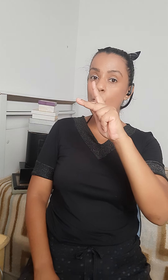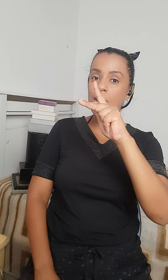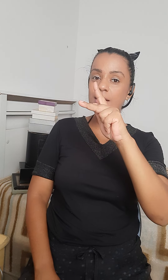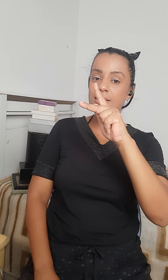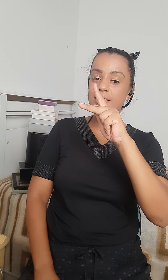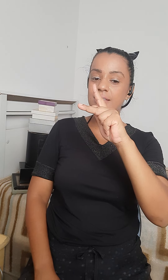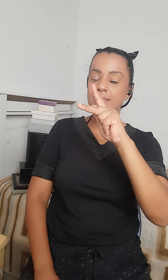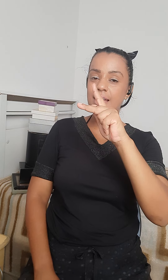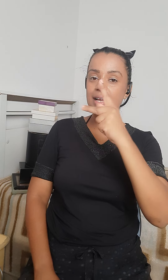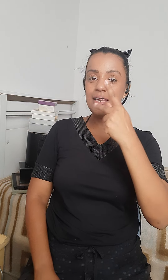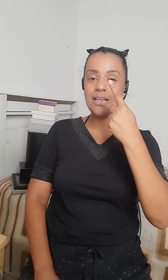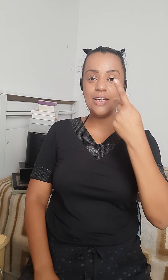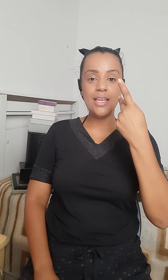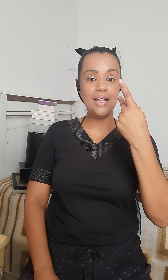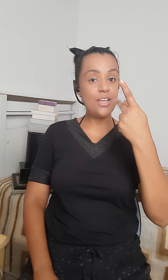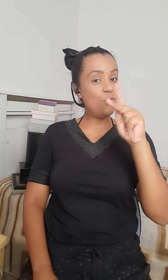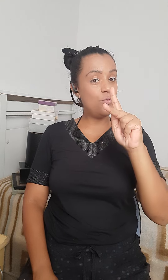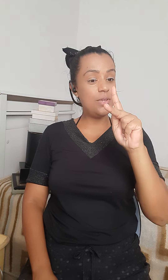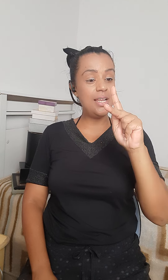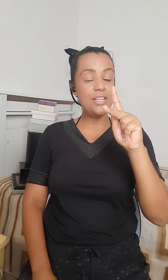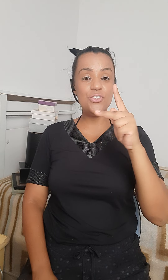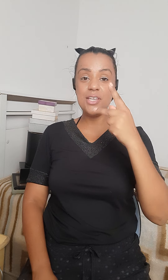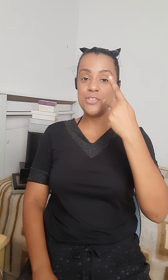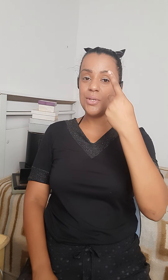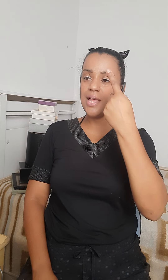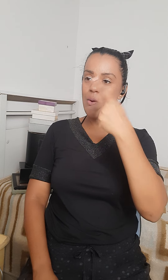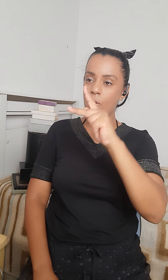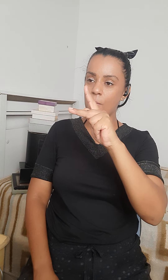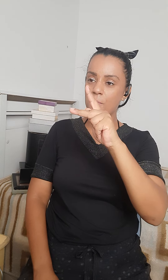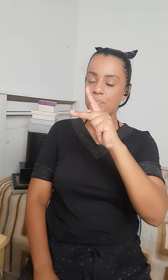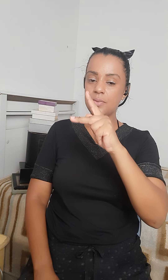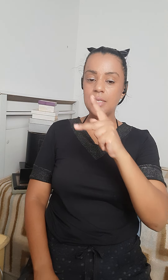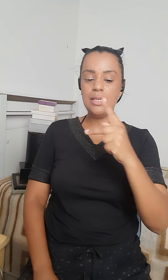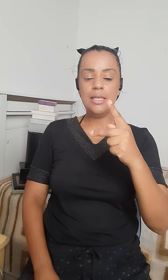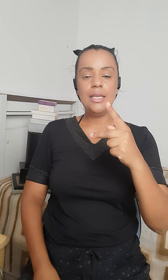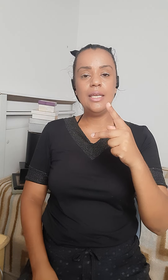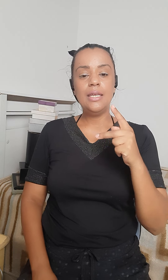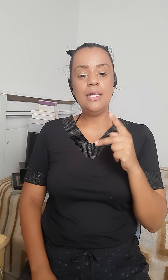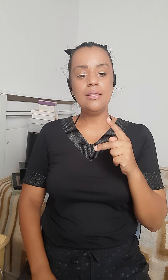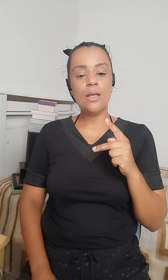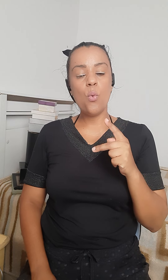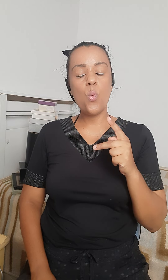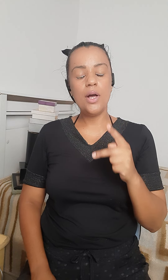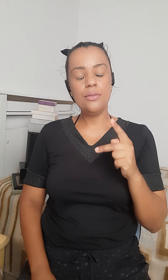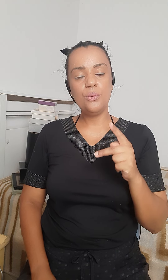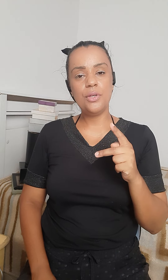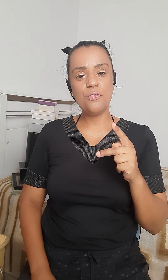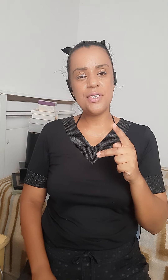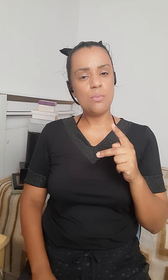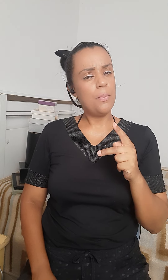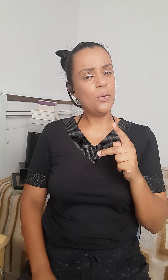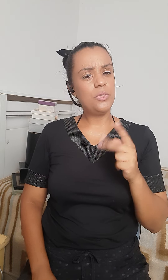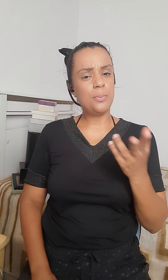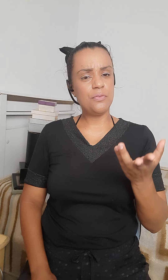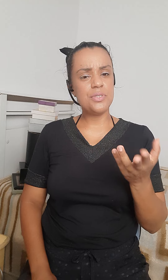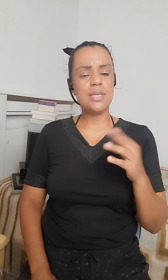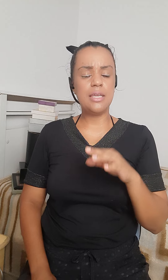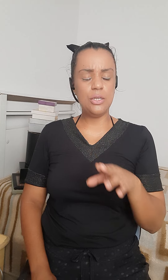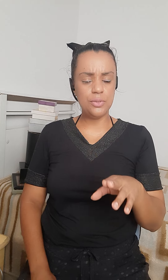tua, tá? Ele é direcional, ó. Então, quando eu fazer uma pergunta para você, que nem eu dei